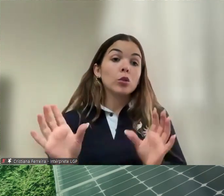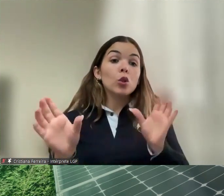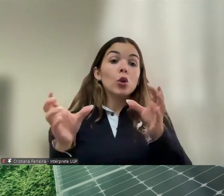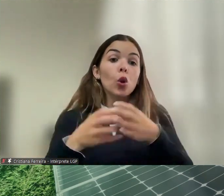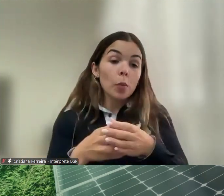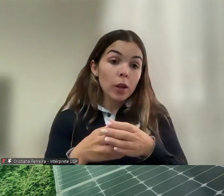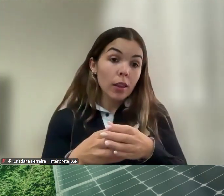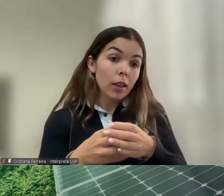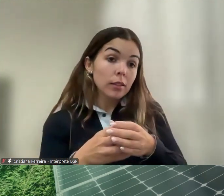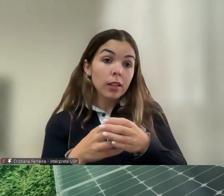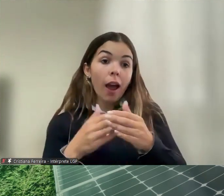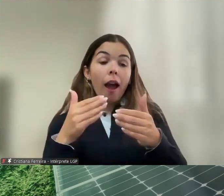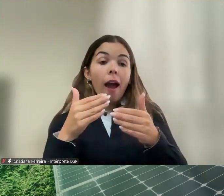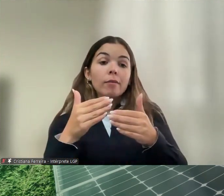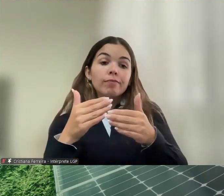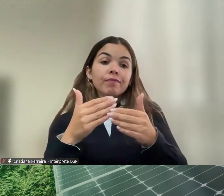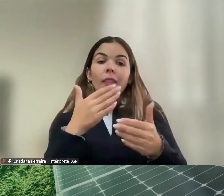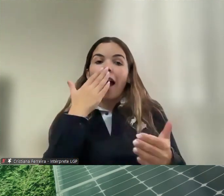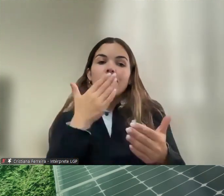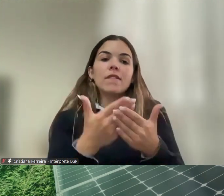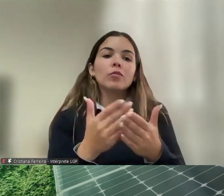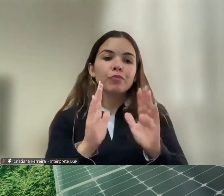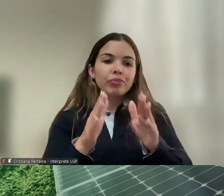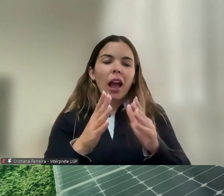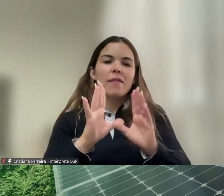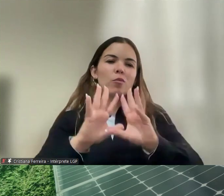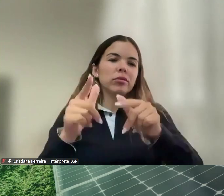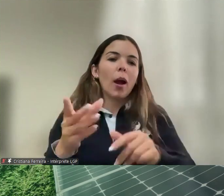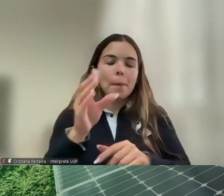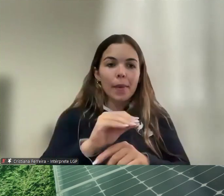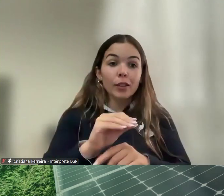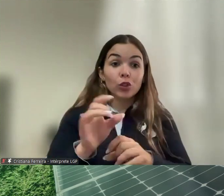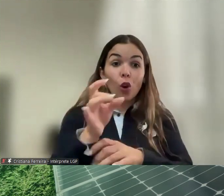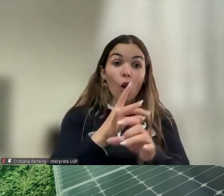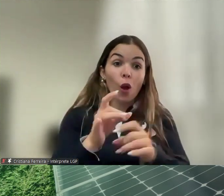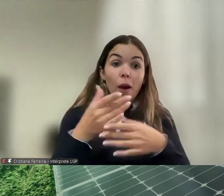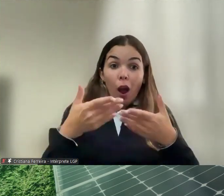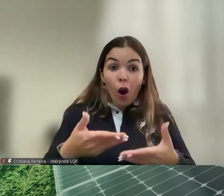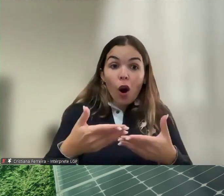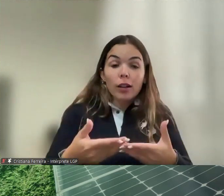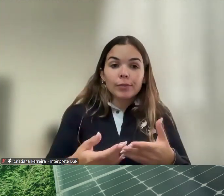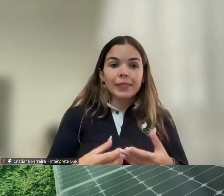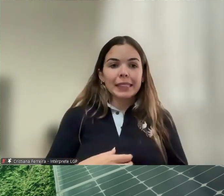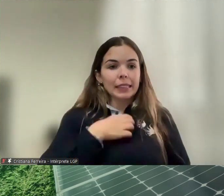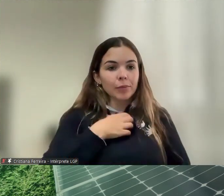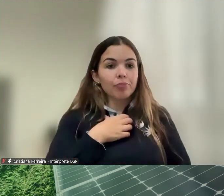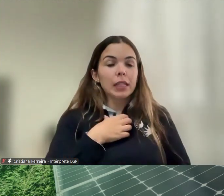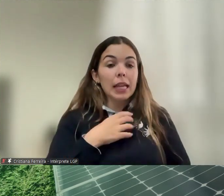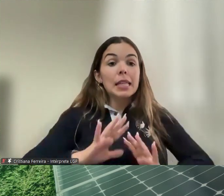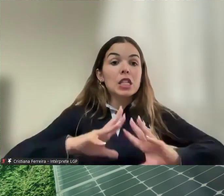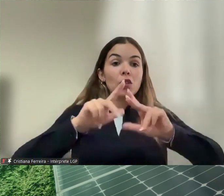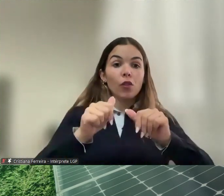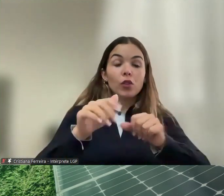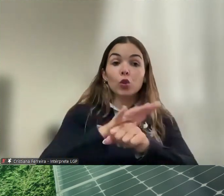frente dos desafios que a Europa está atualmente a enfrentar e que desenvolveram soluções inovadoras para estes desafios. Por